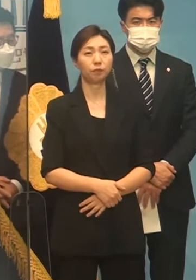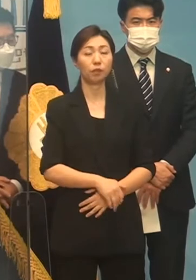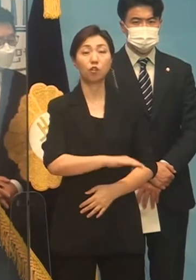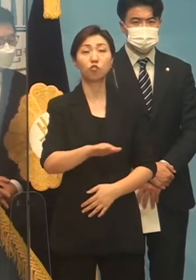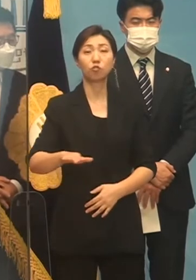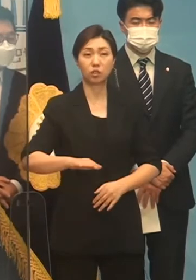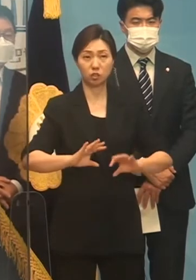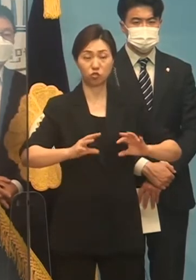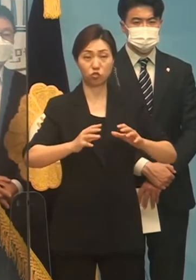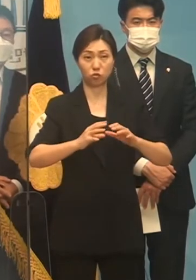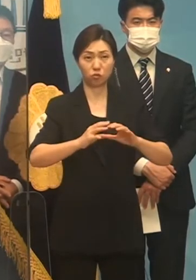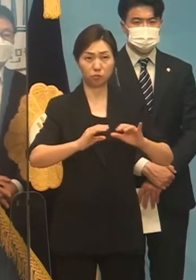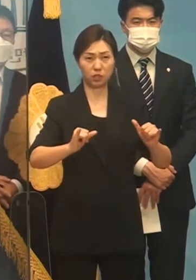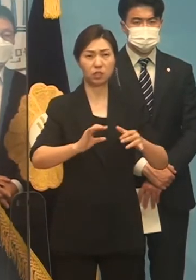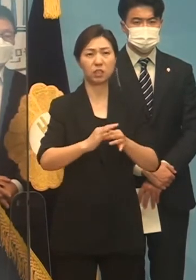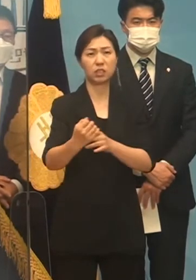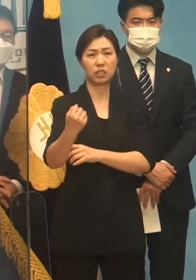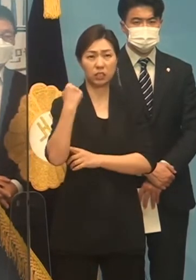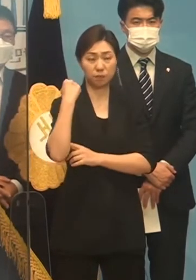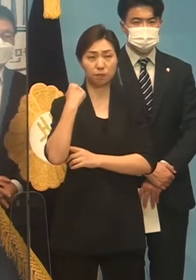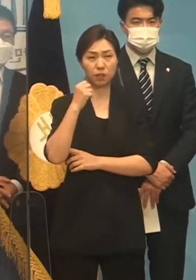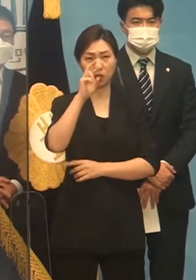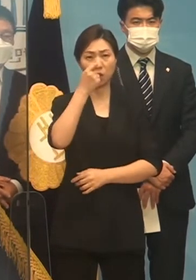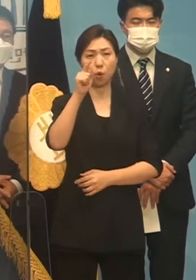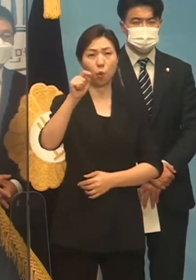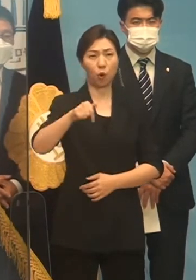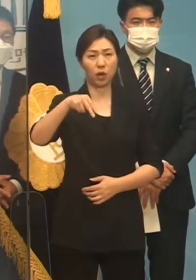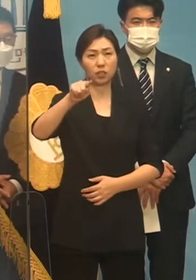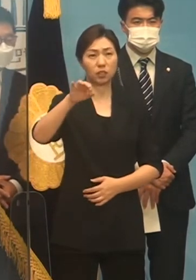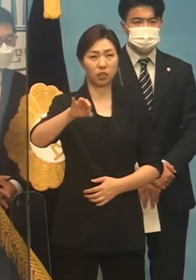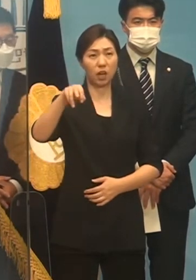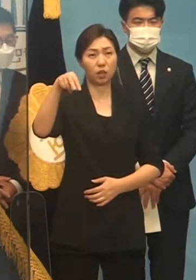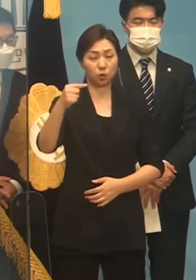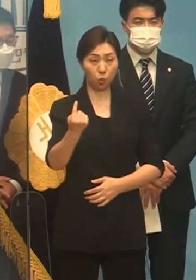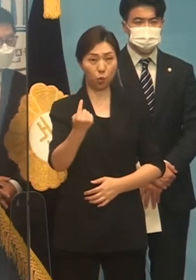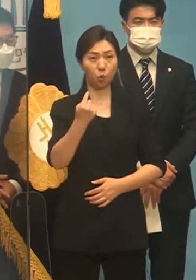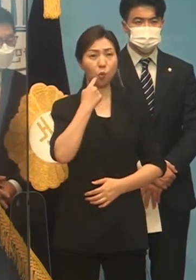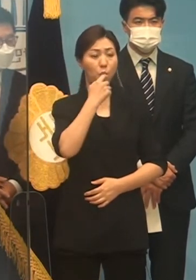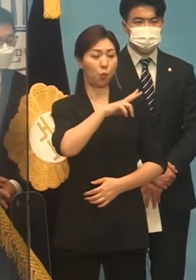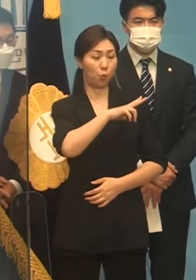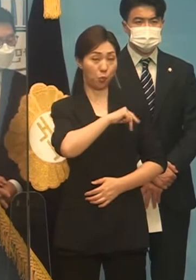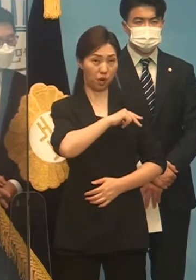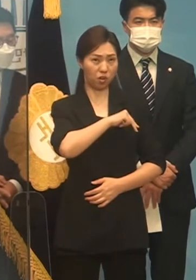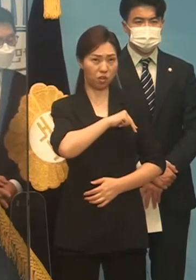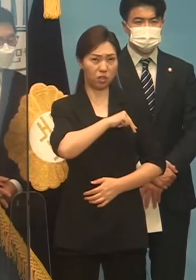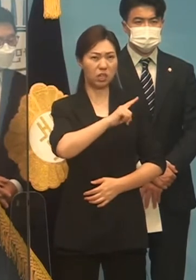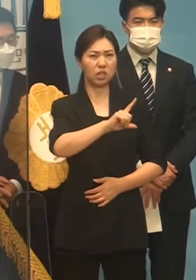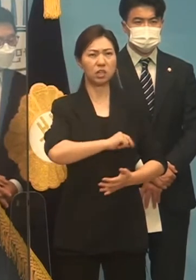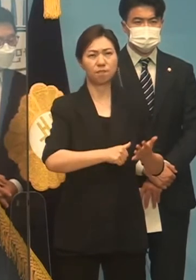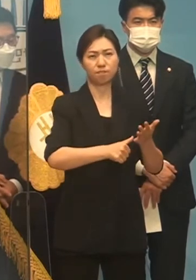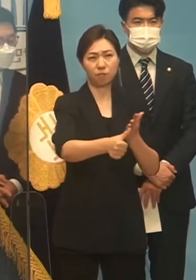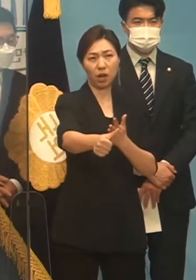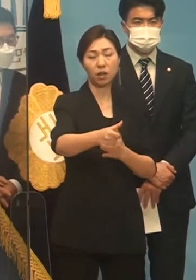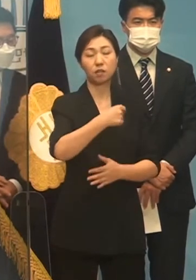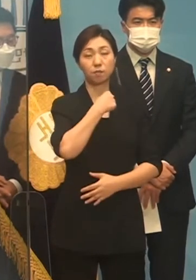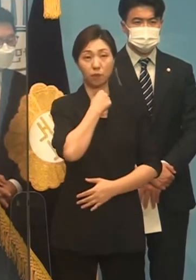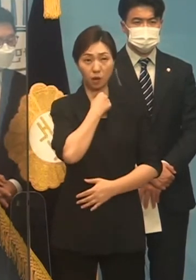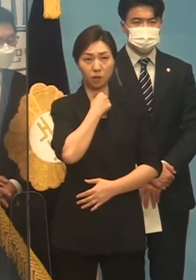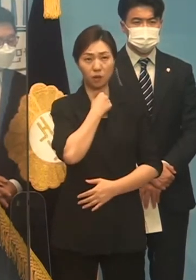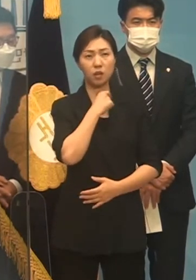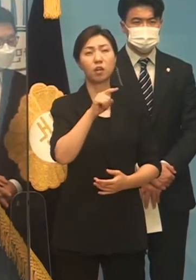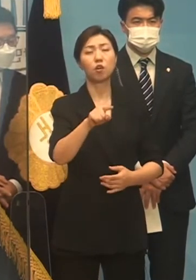박상도 의원에 대한 제명을 요구합니다. 이것을 시작으로 우리 사회 정치,